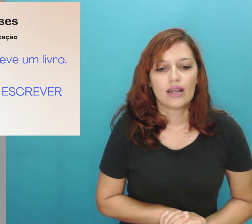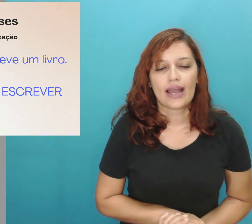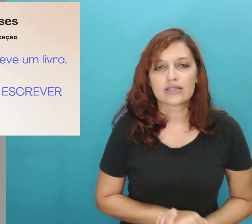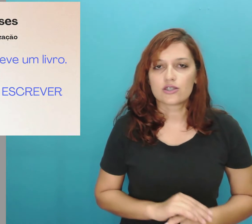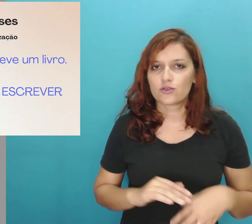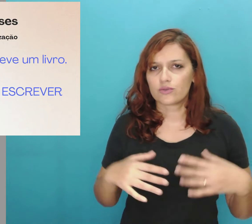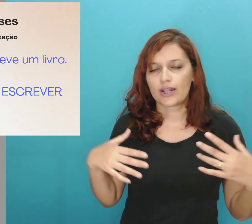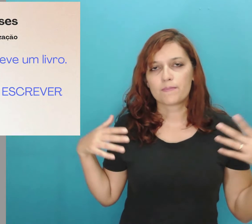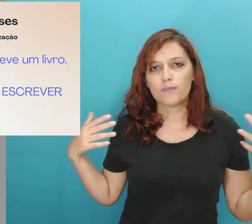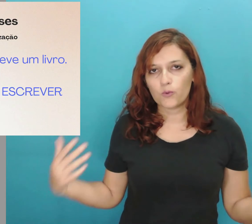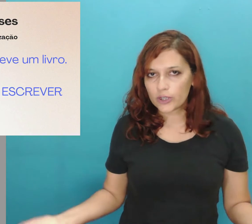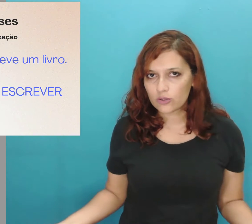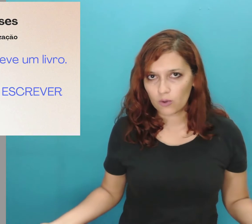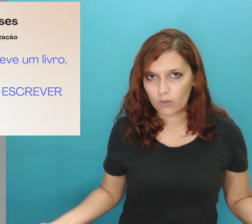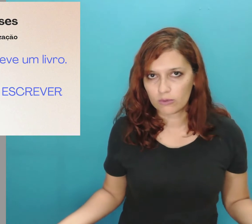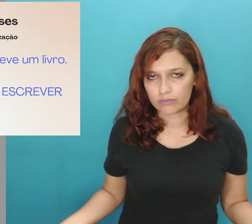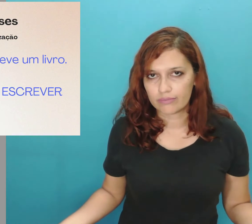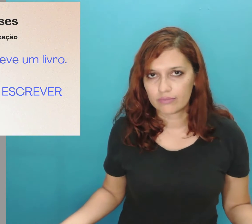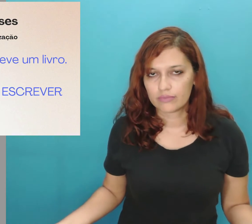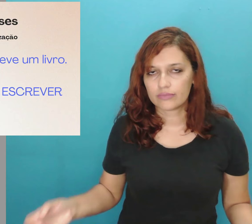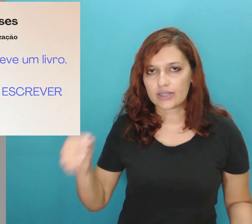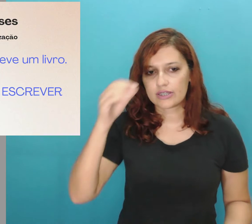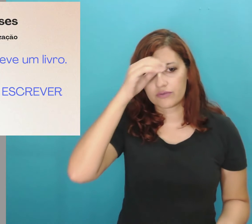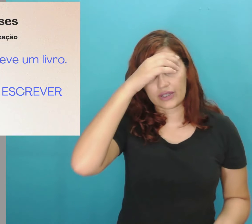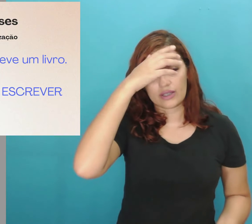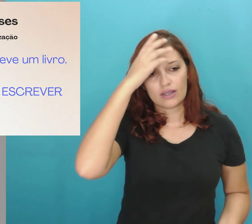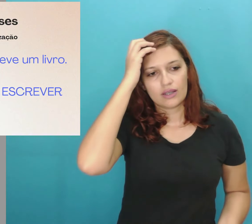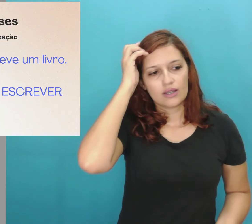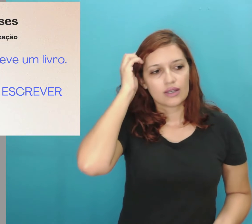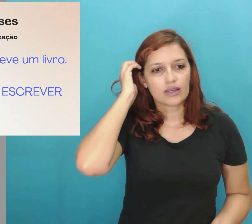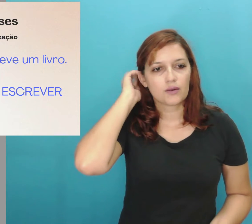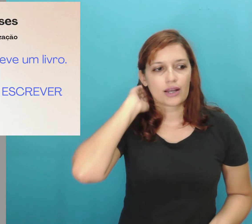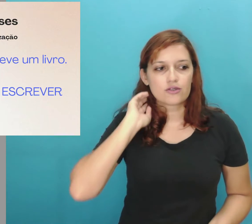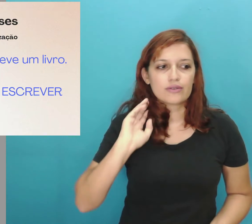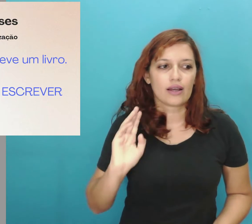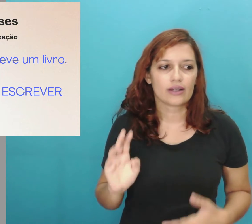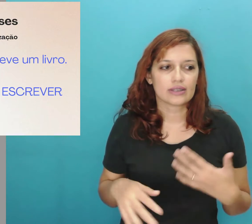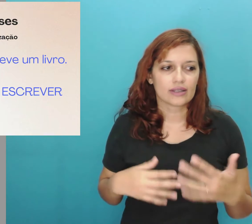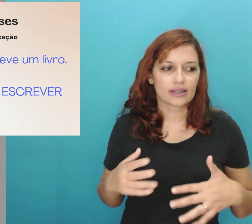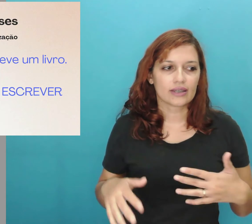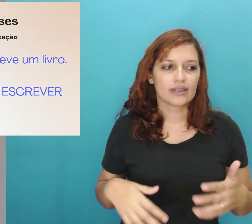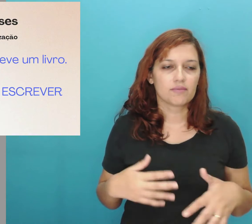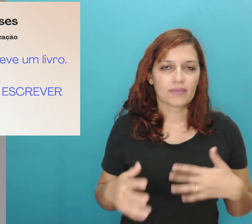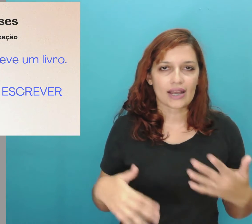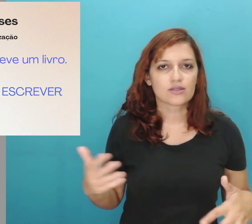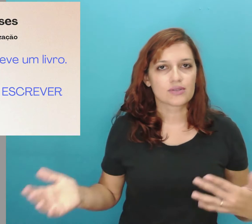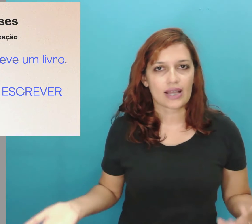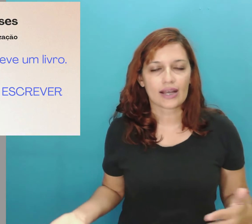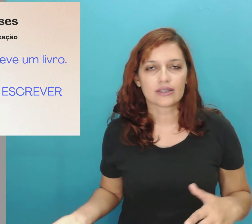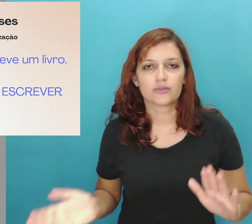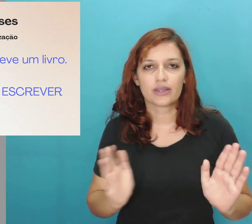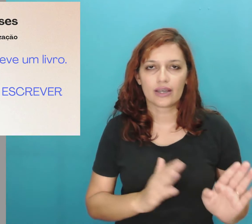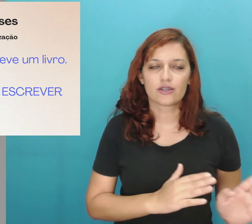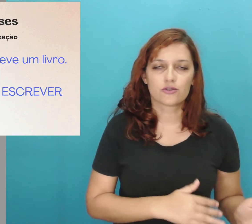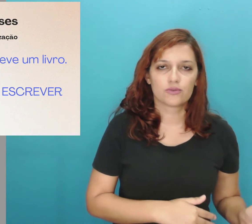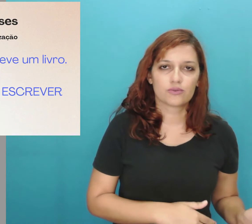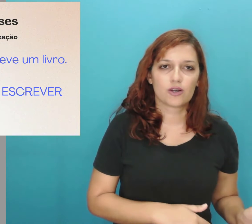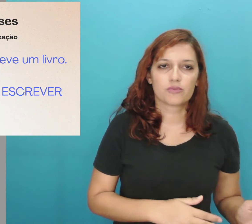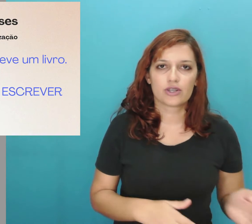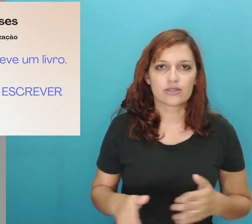Essa estrutura é muito comum de se ver. Acredito até que é mais usada do que a estrutura objeto,